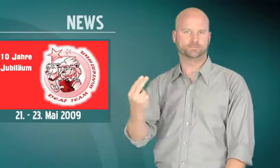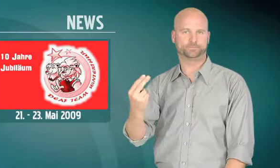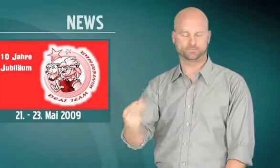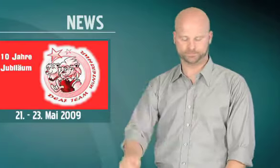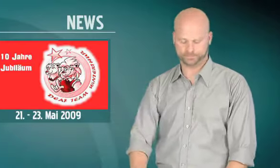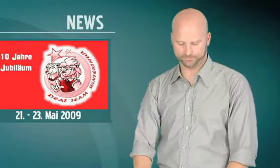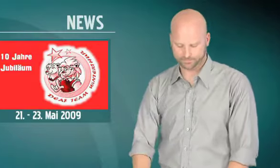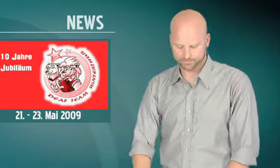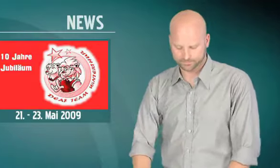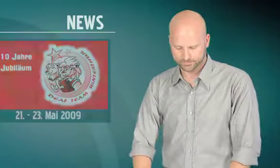www.dtwinti.ch.